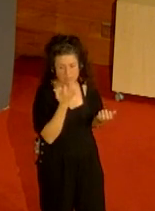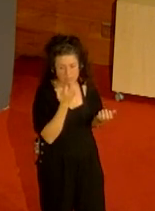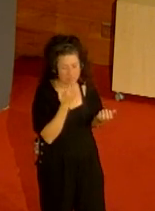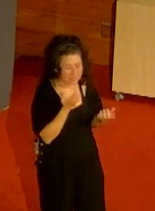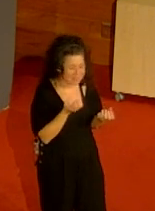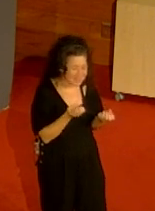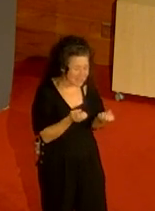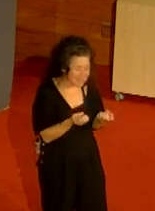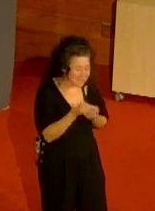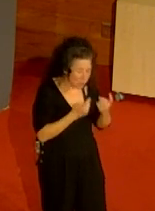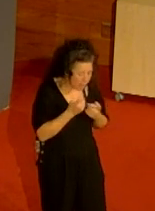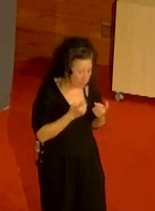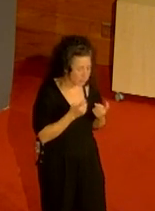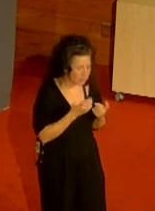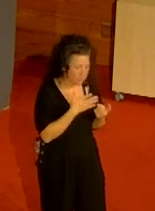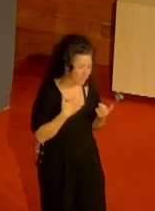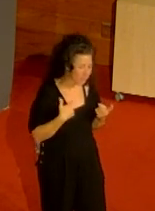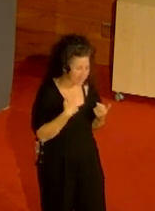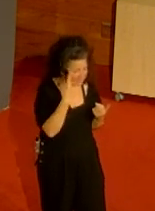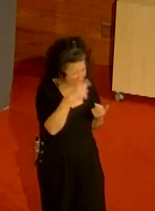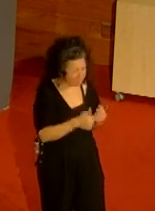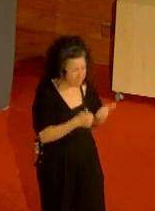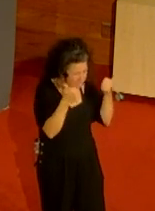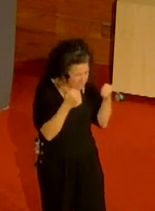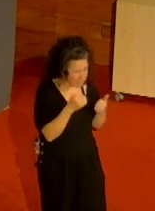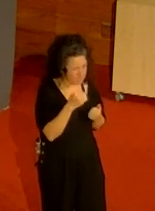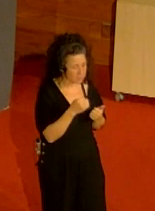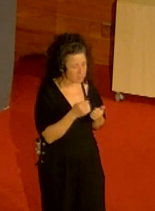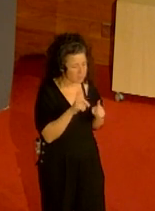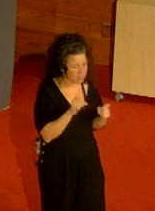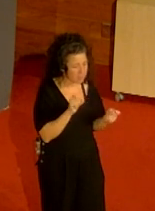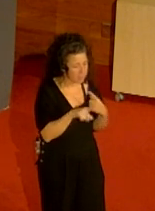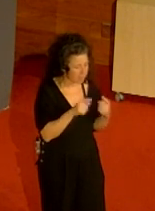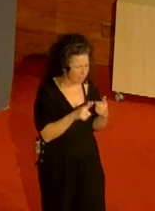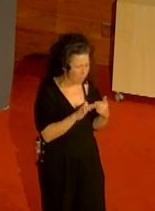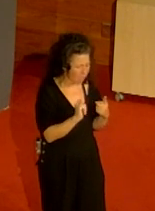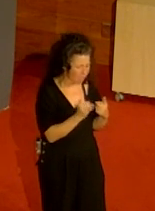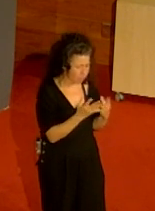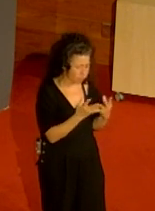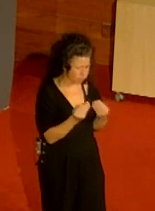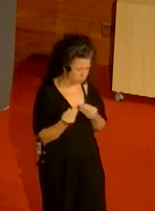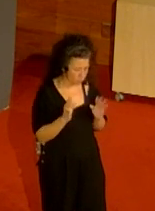informarse, quiere saber más sobre migraciones, tiene mucho.